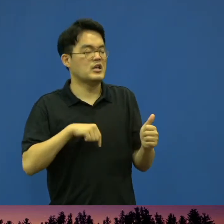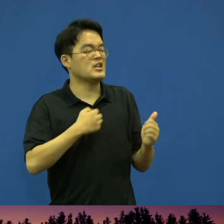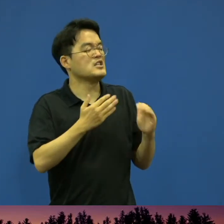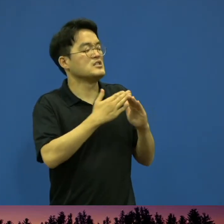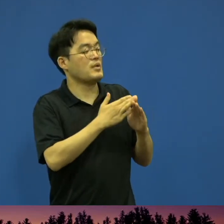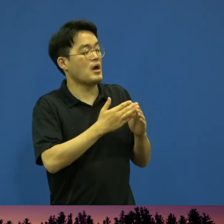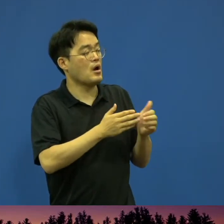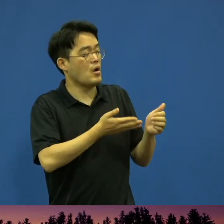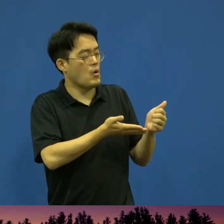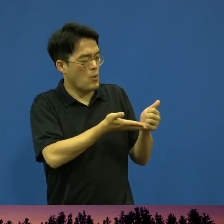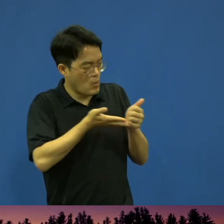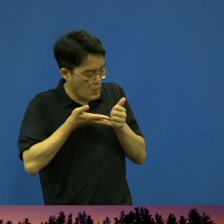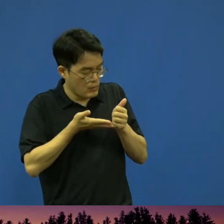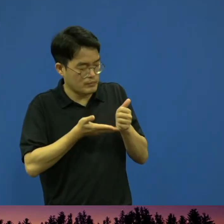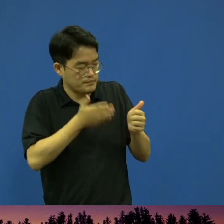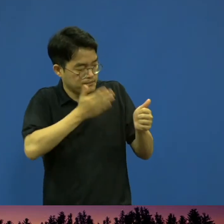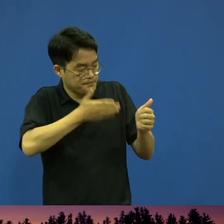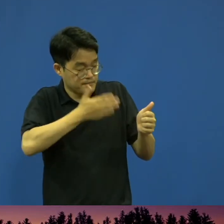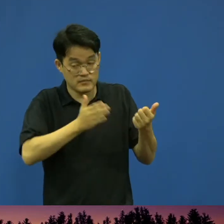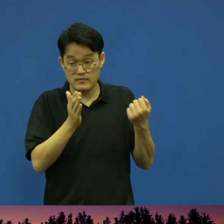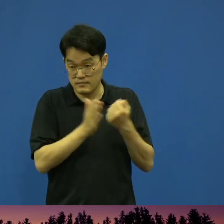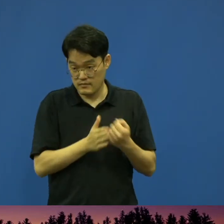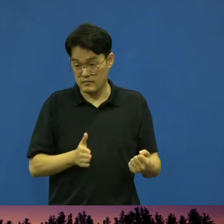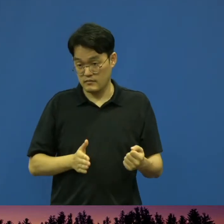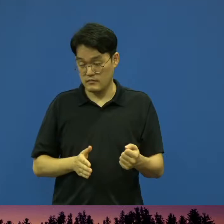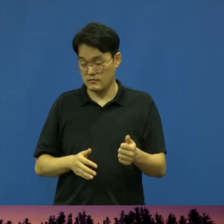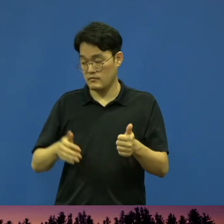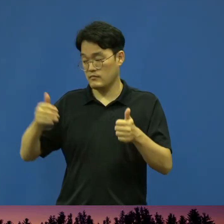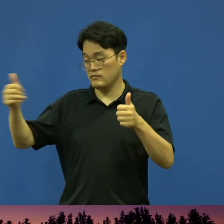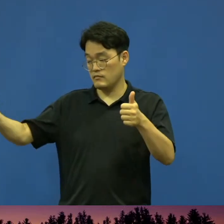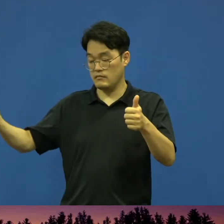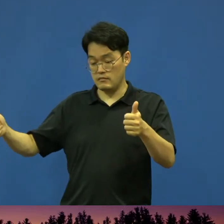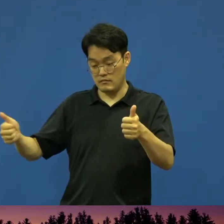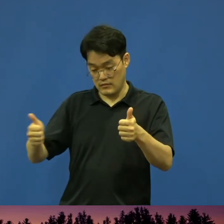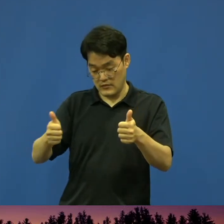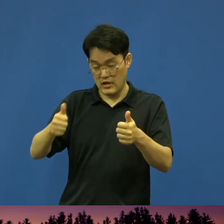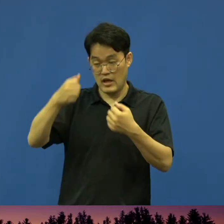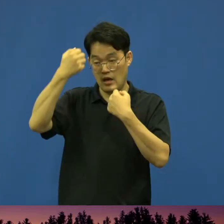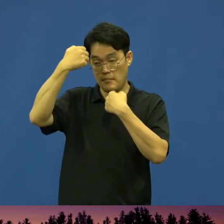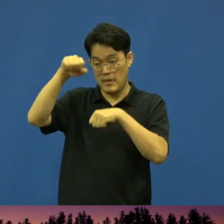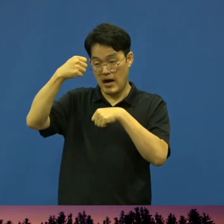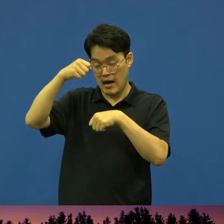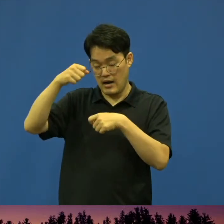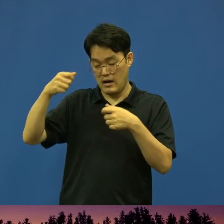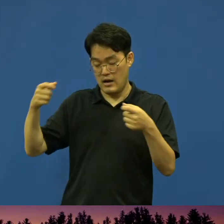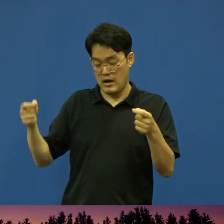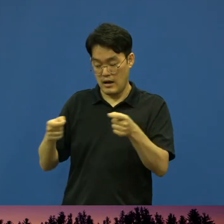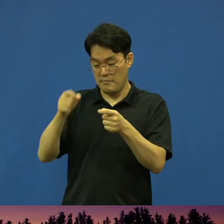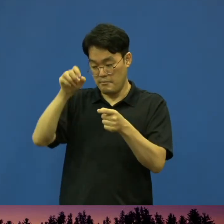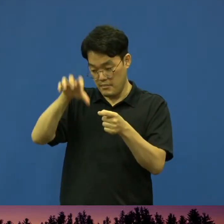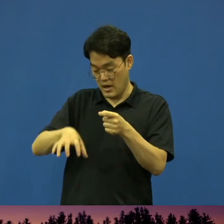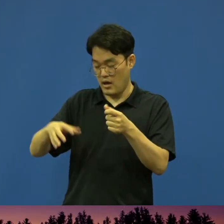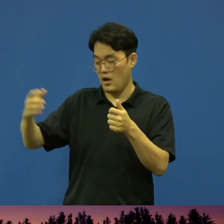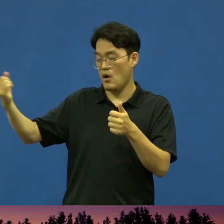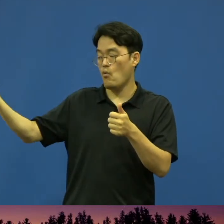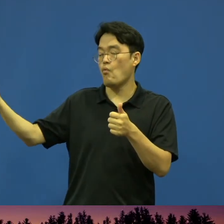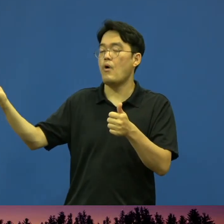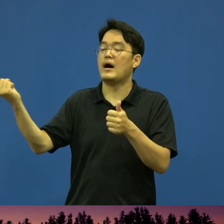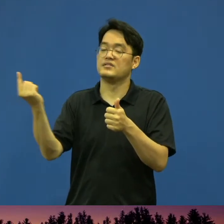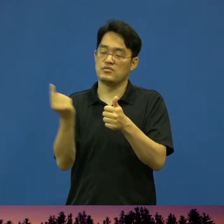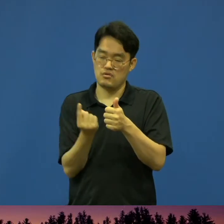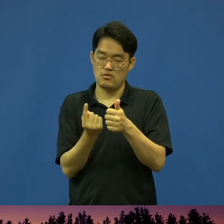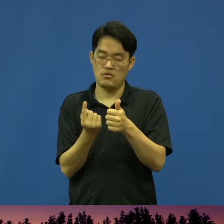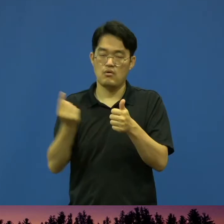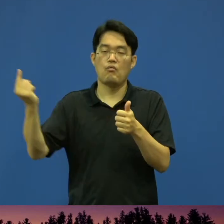회당장 야이로는 예수의 발 아래 왔습니다. 여러분 와서라는 단어에 한번 집중해 볼까요? 와서라는